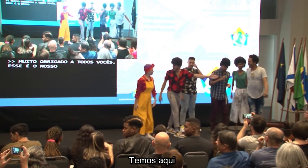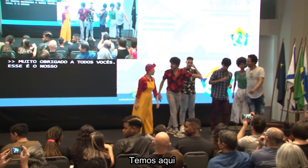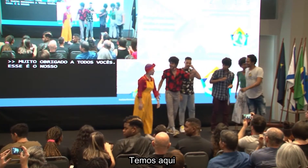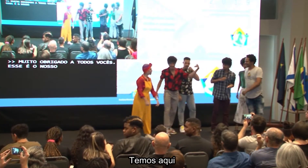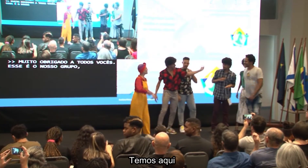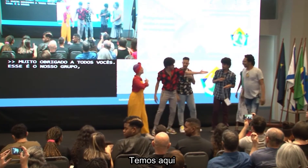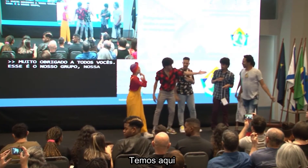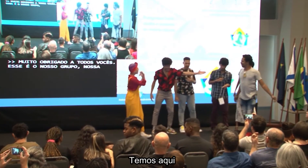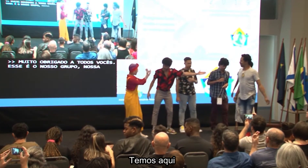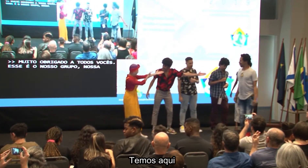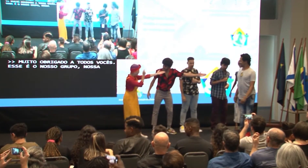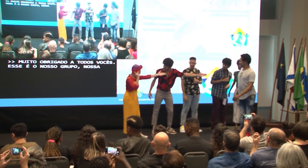aqui.